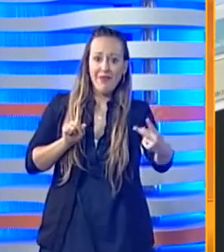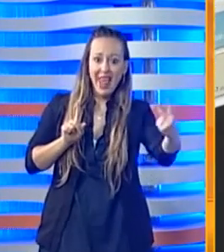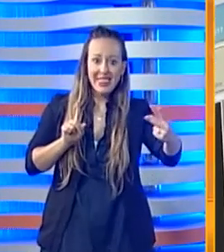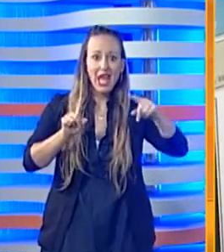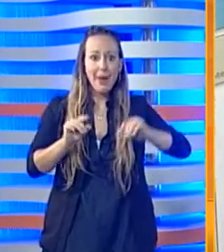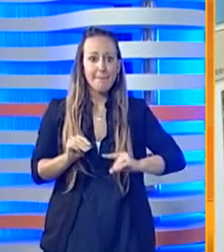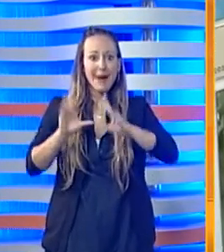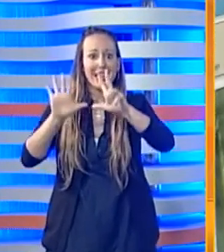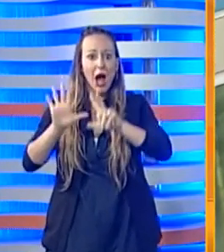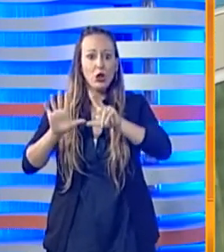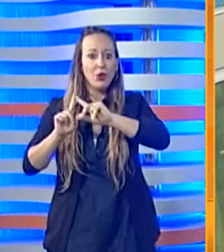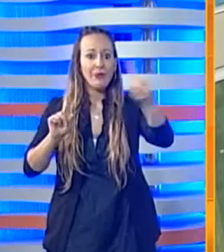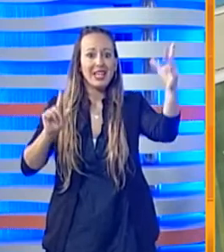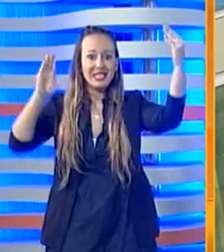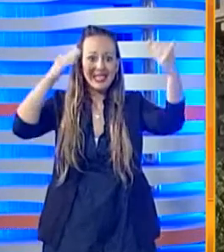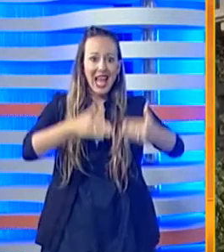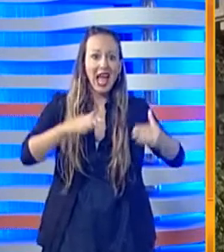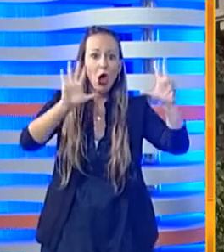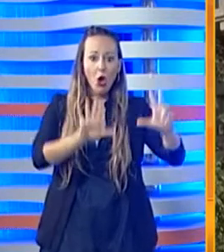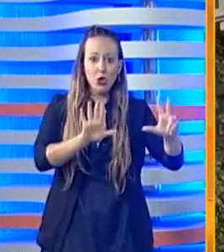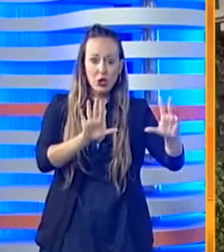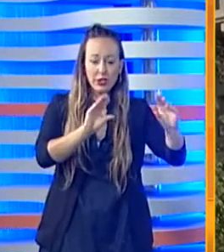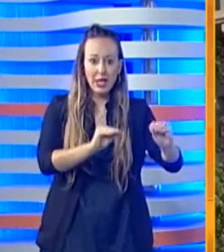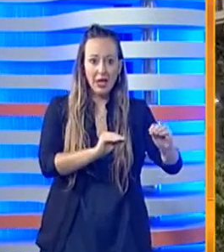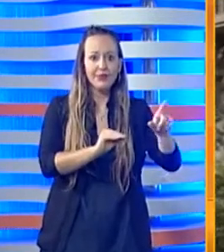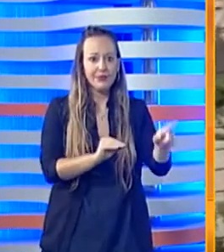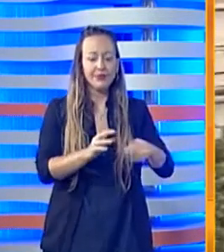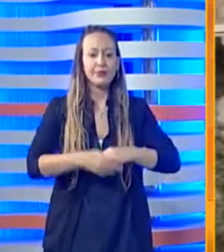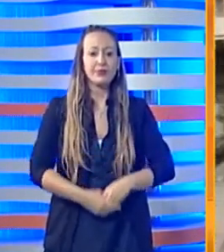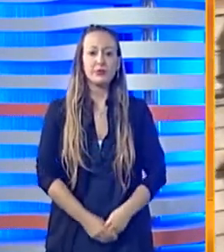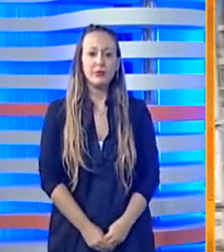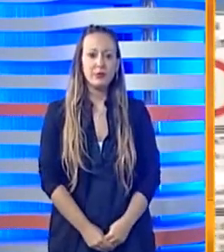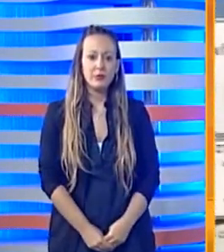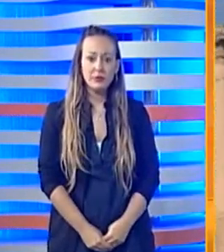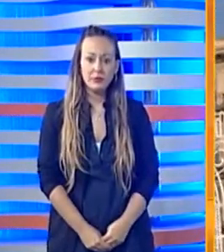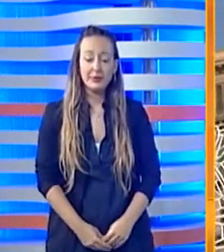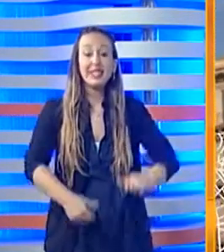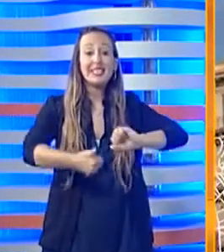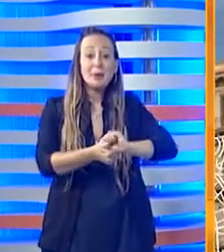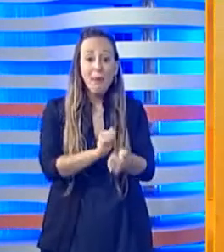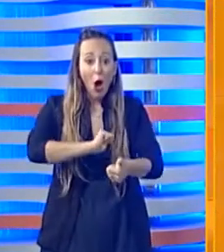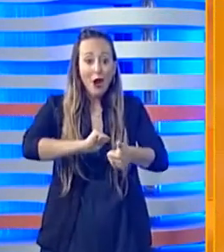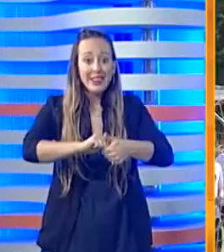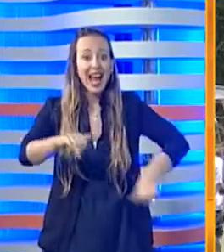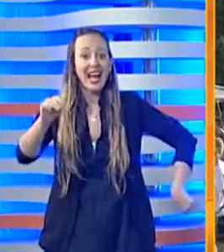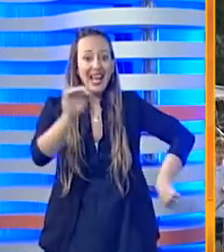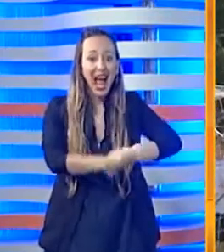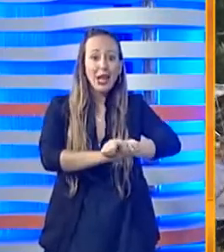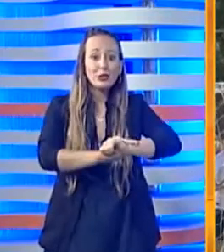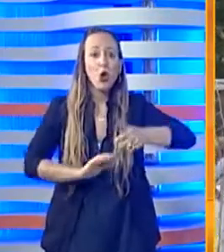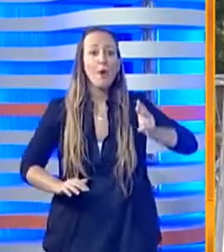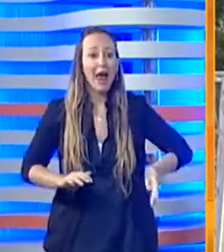La ZTL è attiva da lunedì a venerdì dalle 8 alle 20.